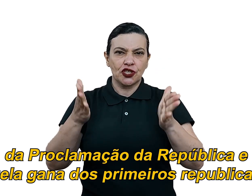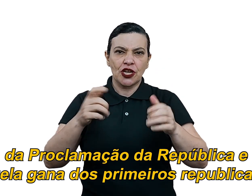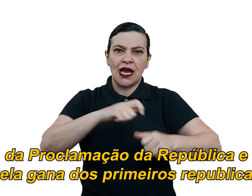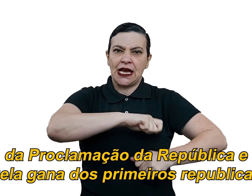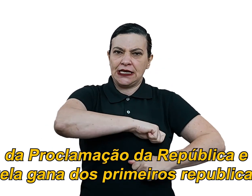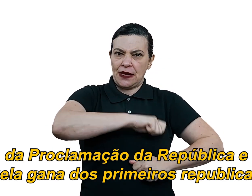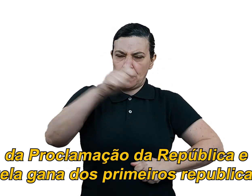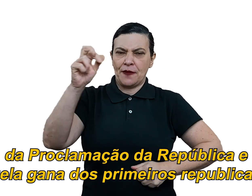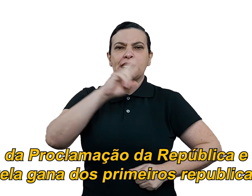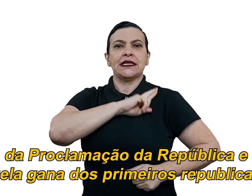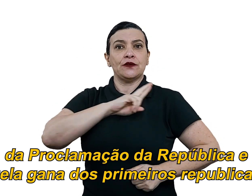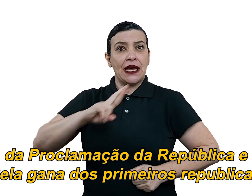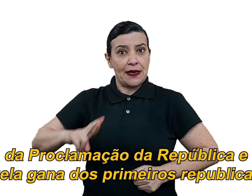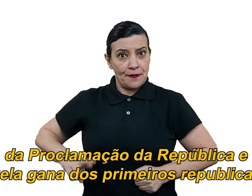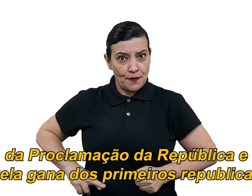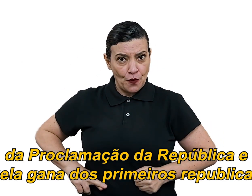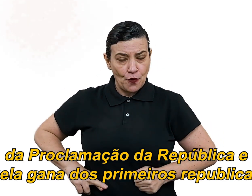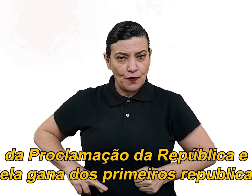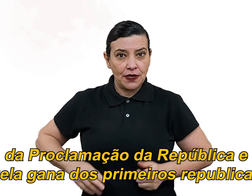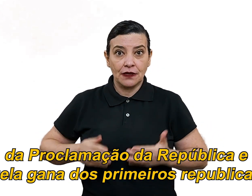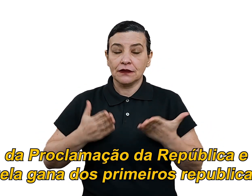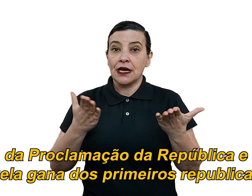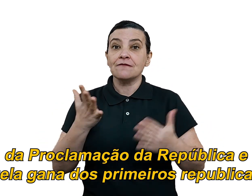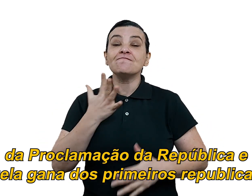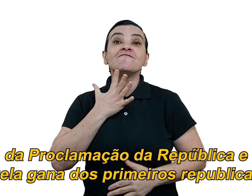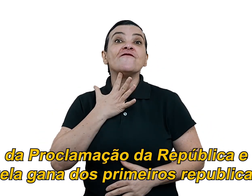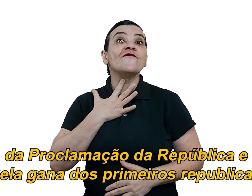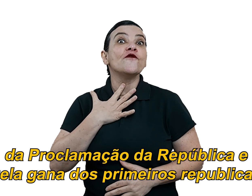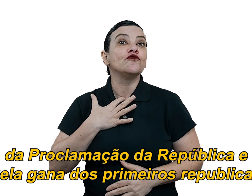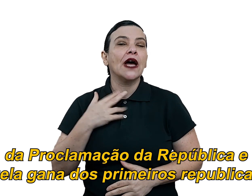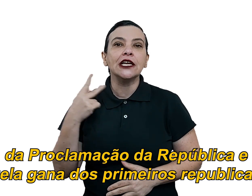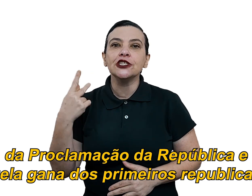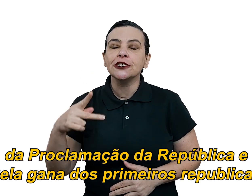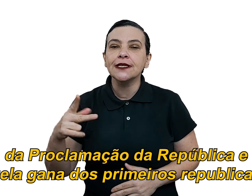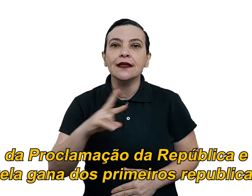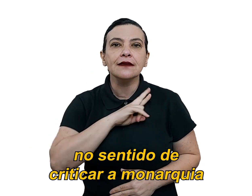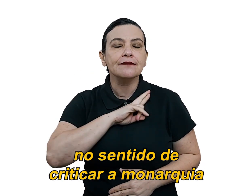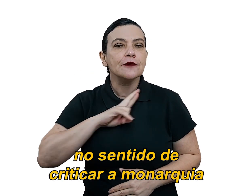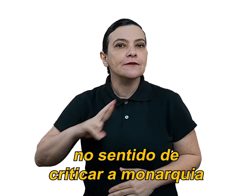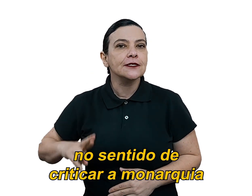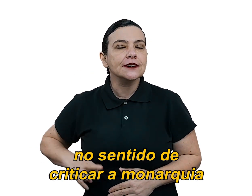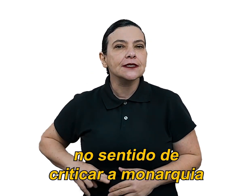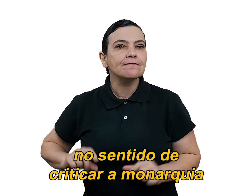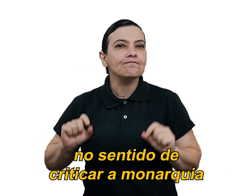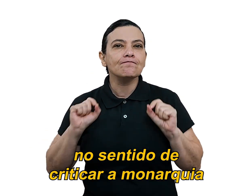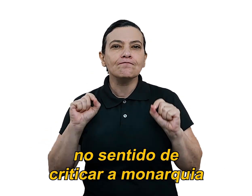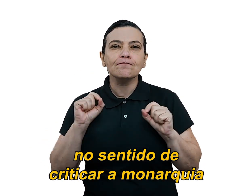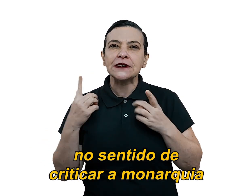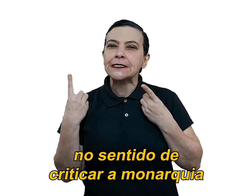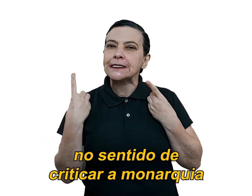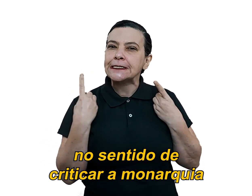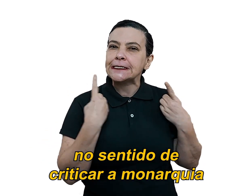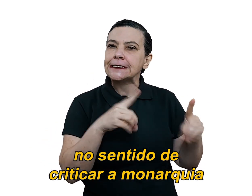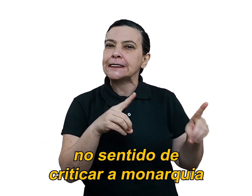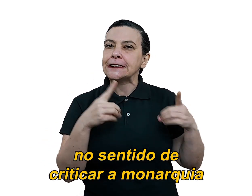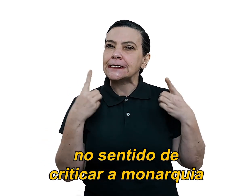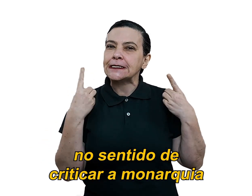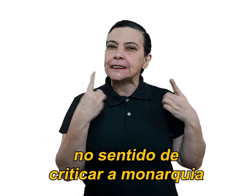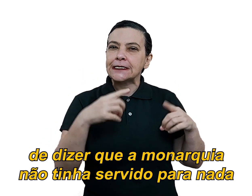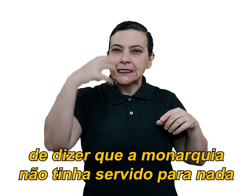da proclamação da República. E aquela gana dos primeiros republicanos, no sentido de criticar